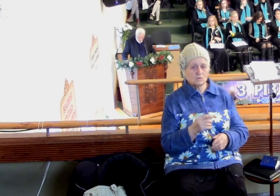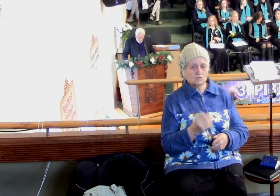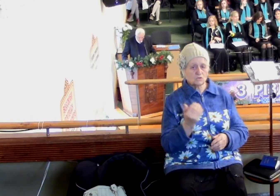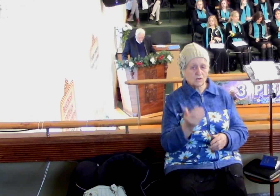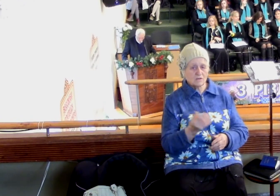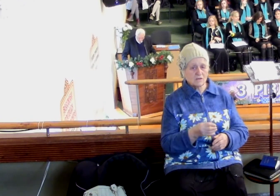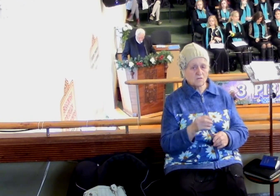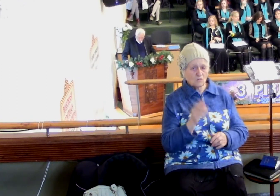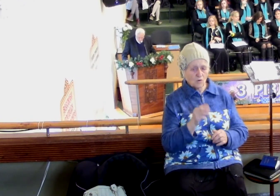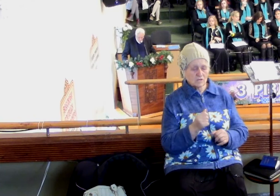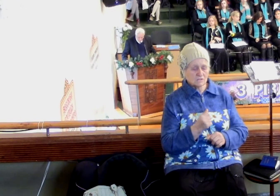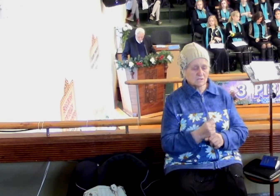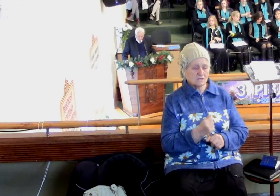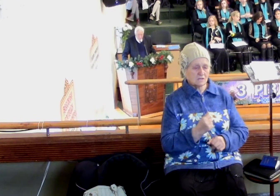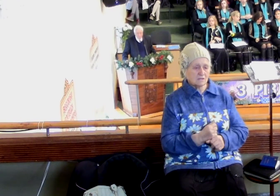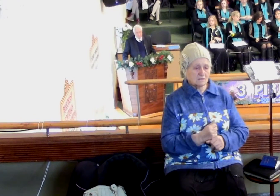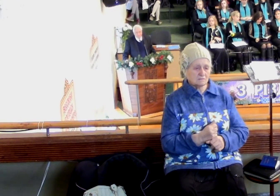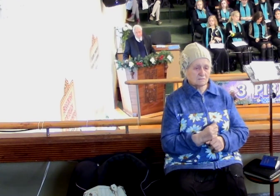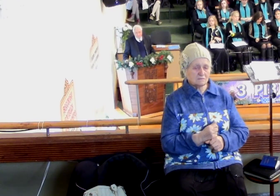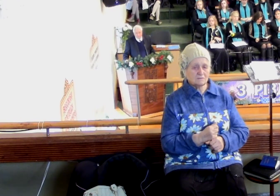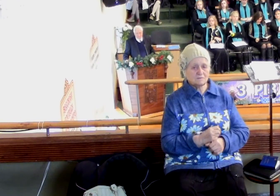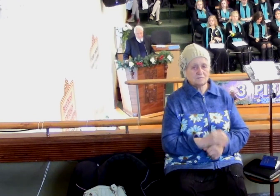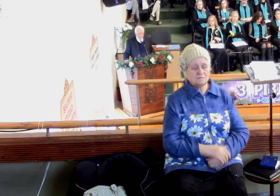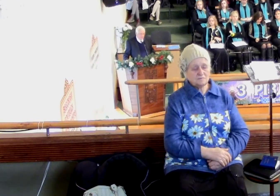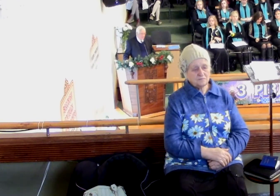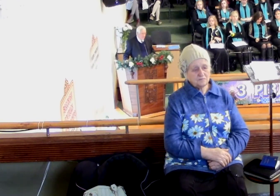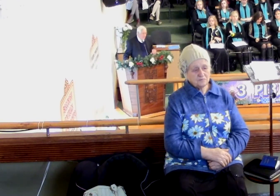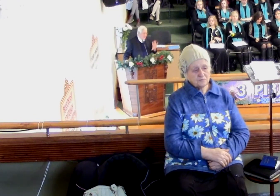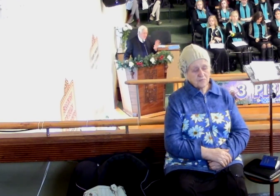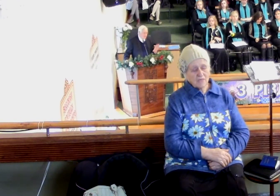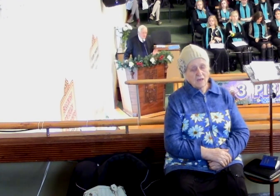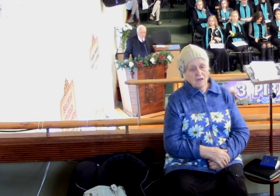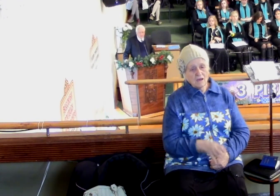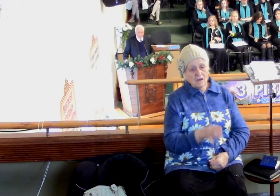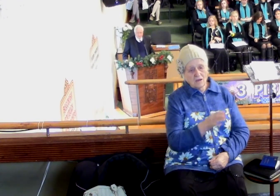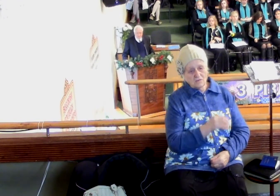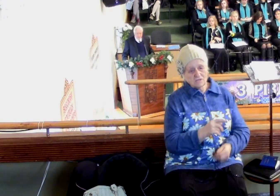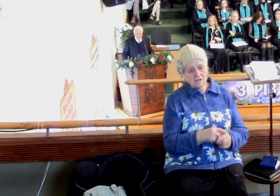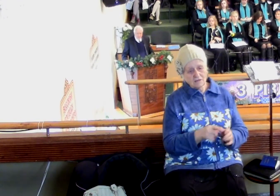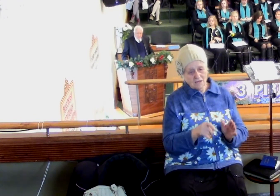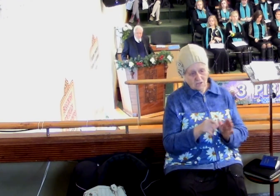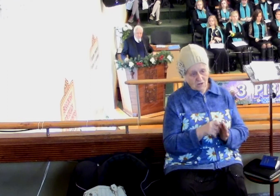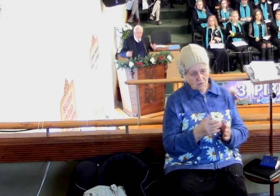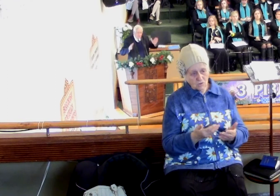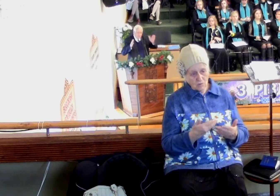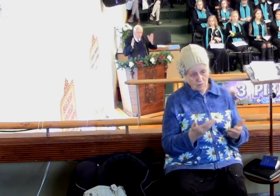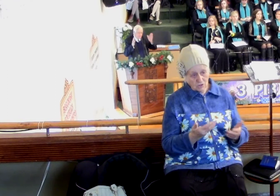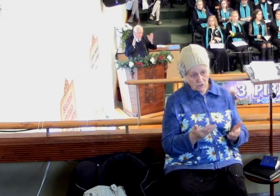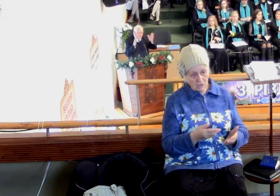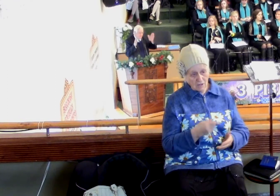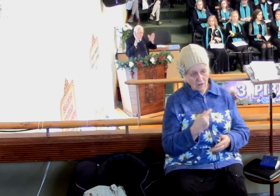Боге соделаны. Друзья дорогие, все эти отрывки говорят о